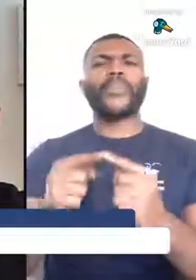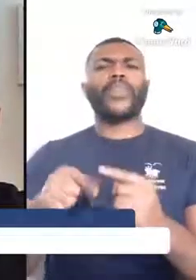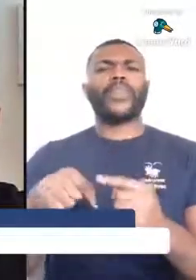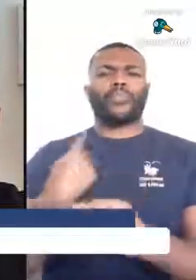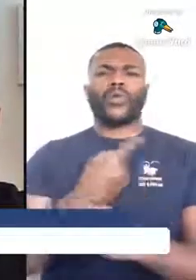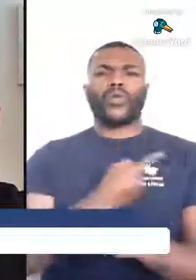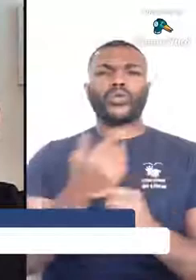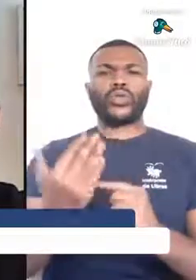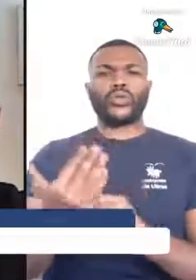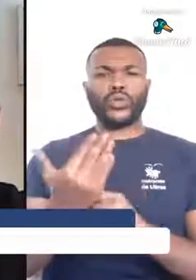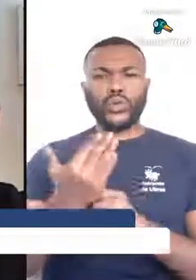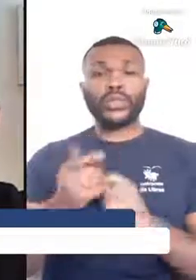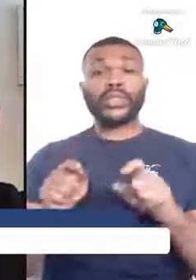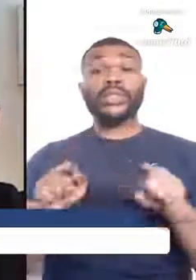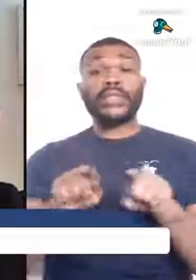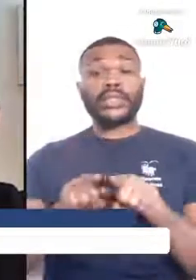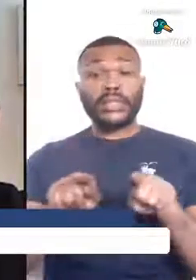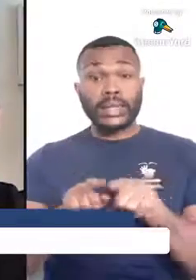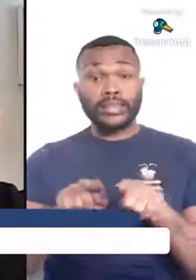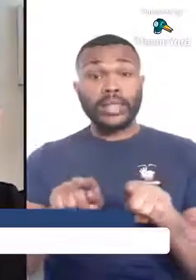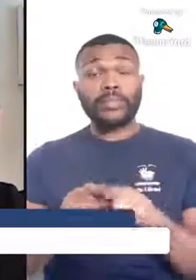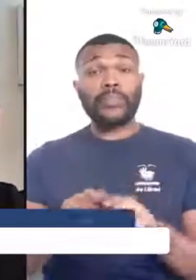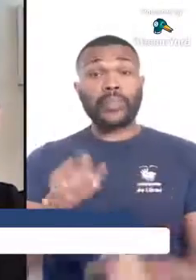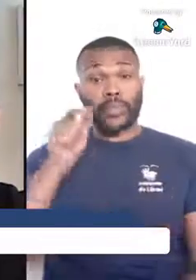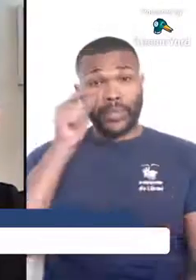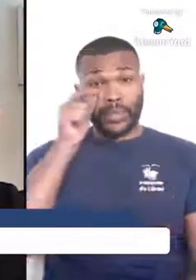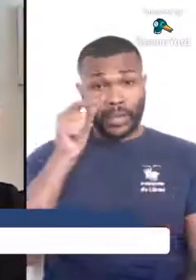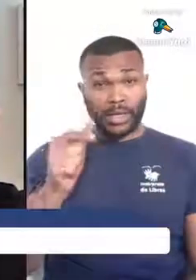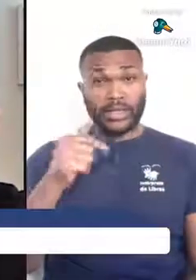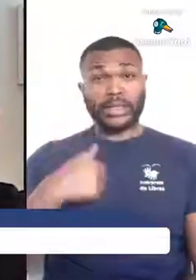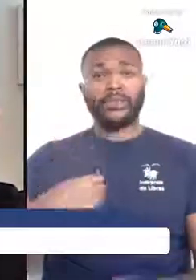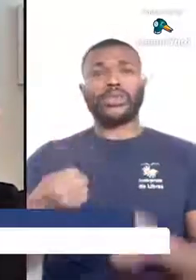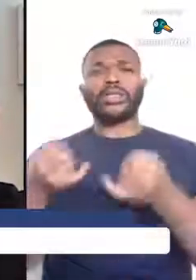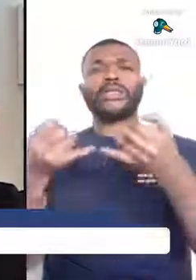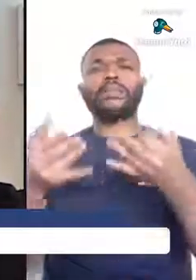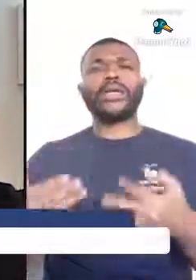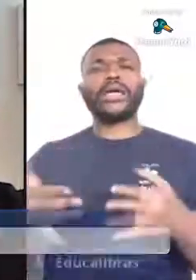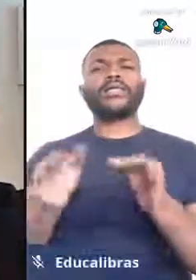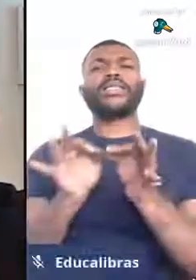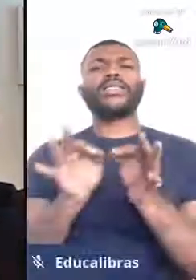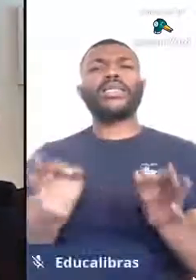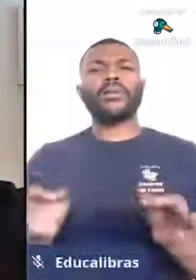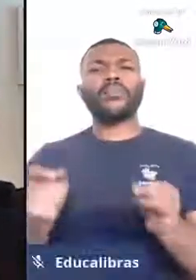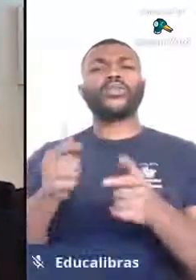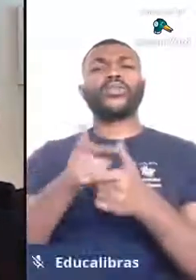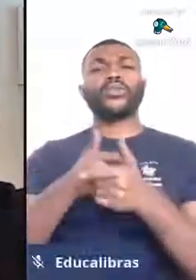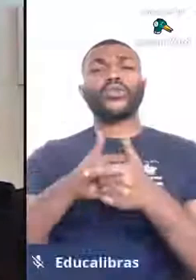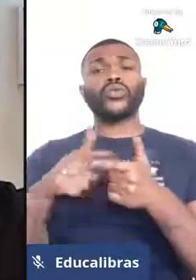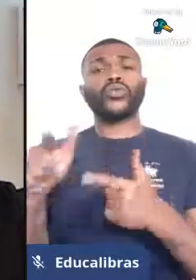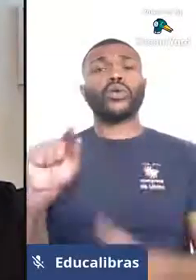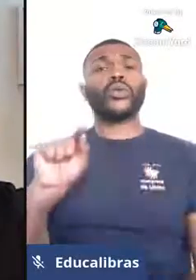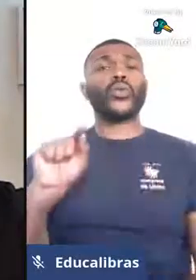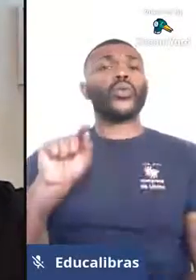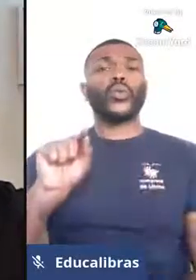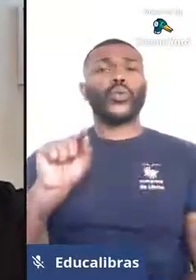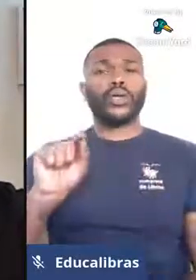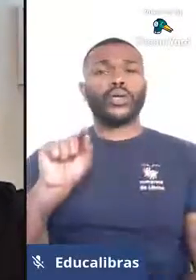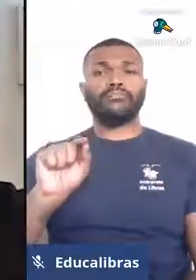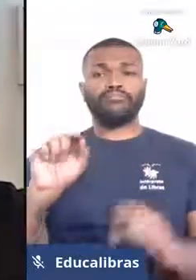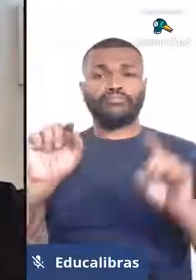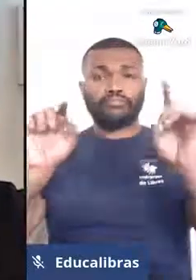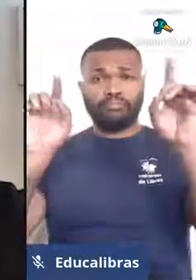é interessante que eu vou fazer um pequeno relato, mas eu vou falar sobre a questão da deficiência e